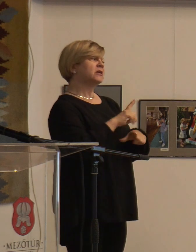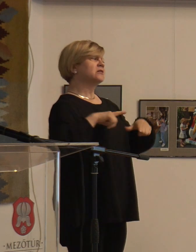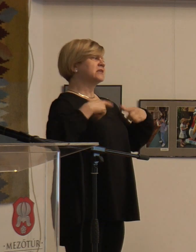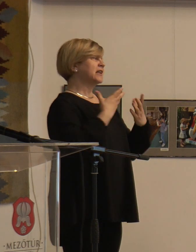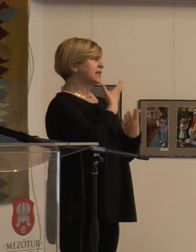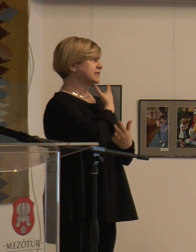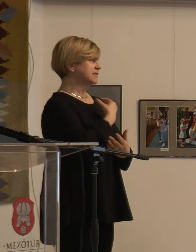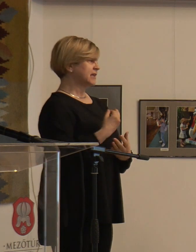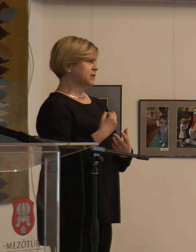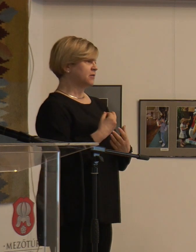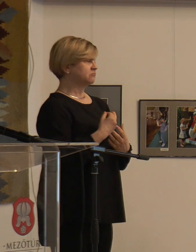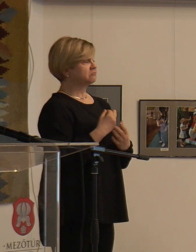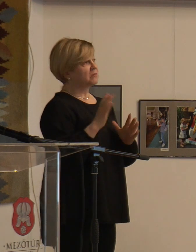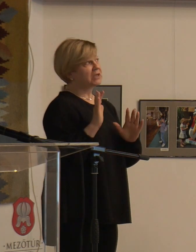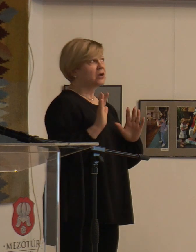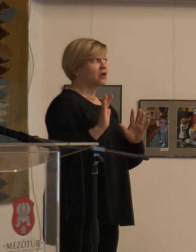szépet, még ha